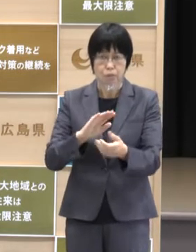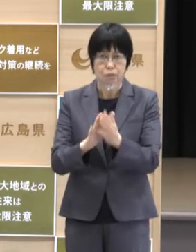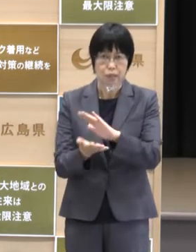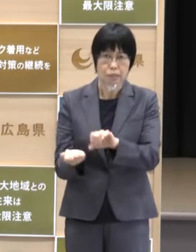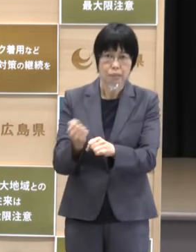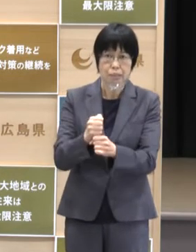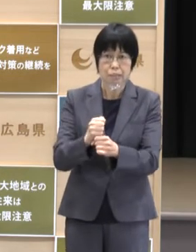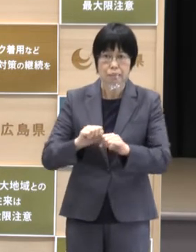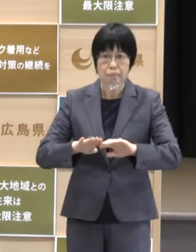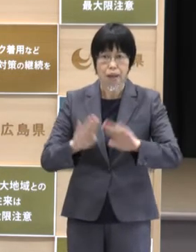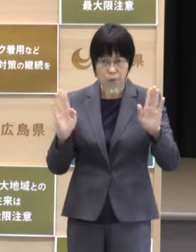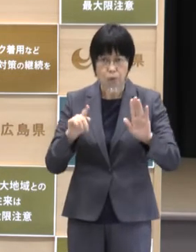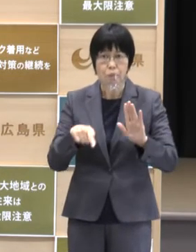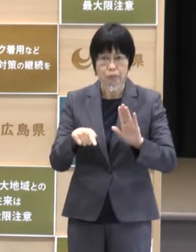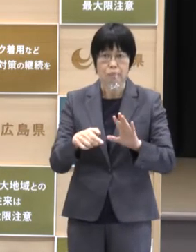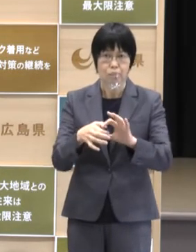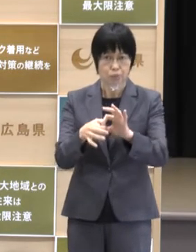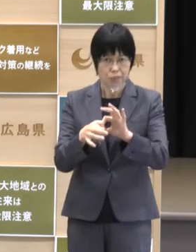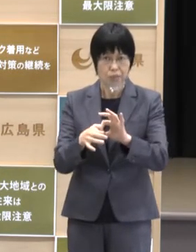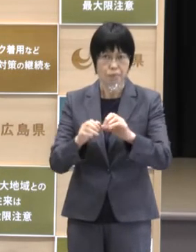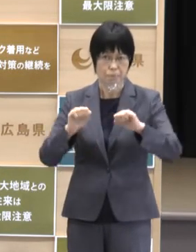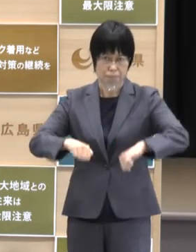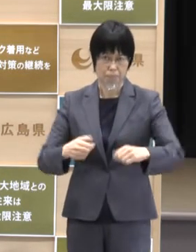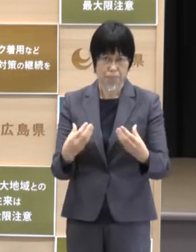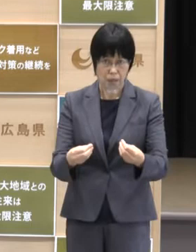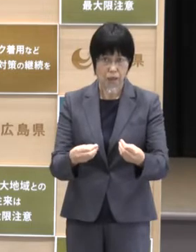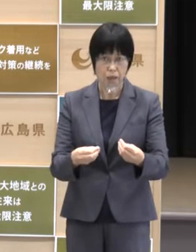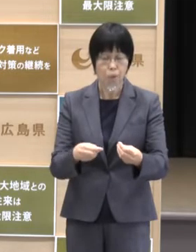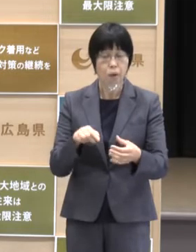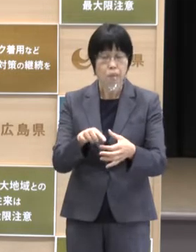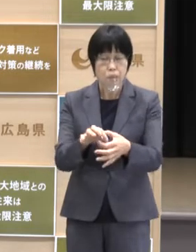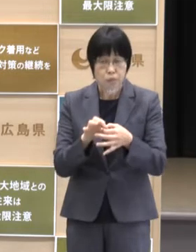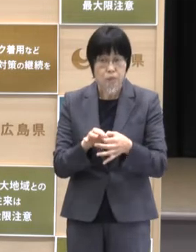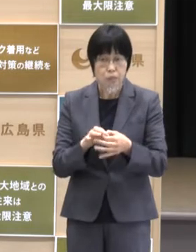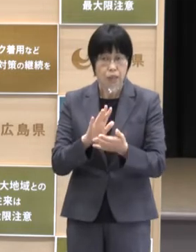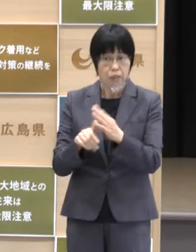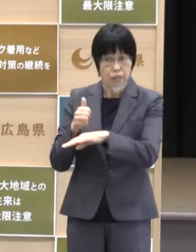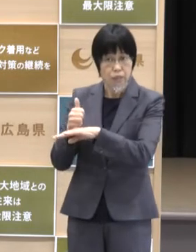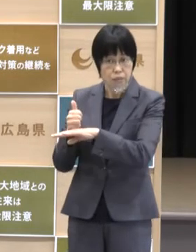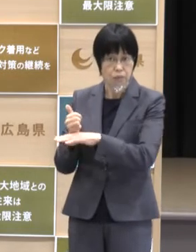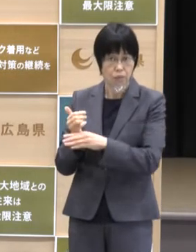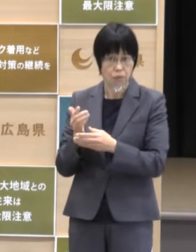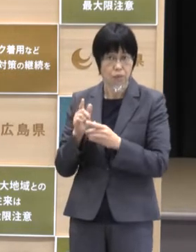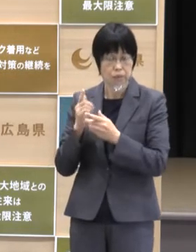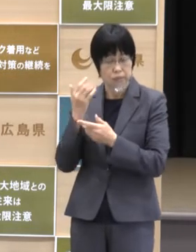このことについてまず知事の受け止めをお願いしますというのと、あと、